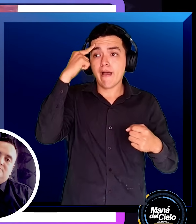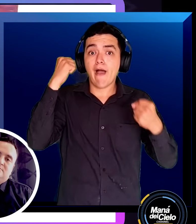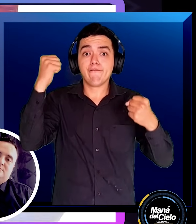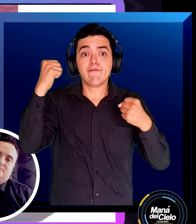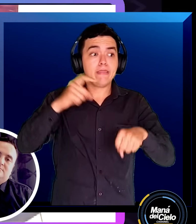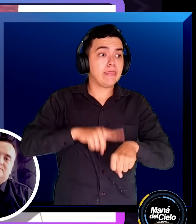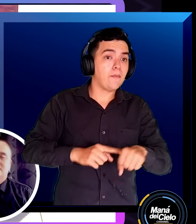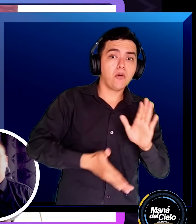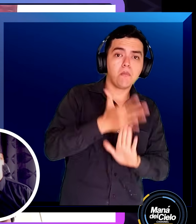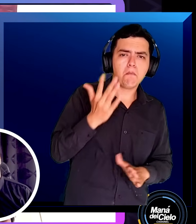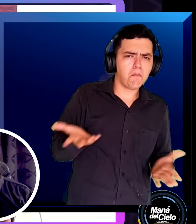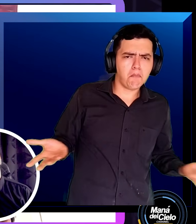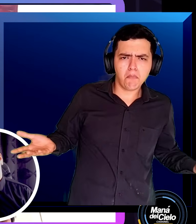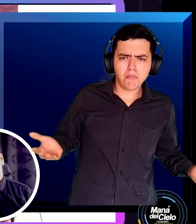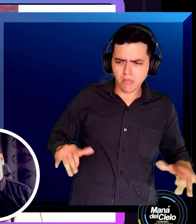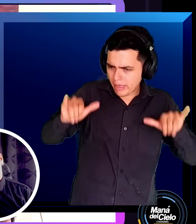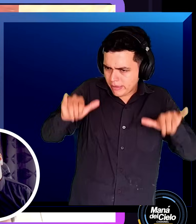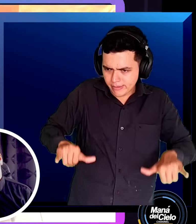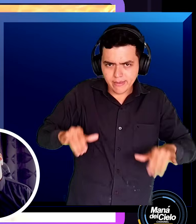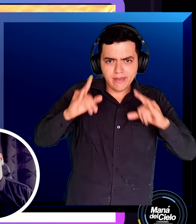Bueno,